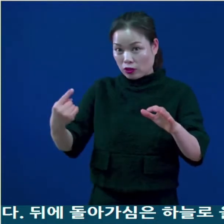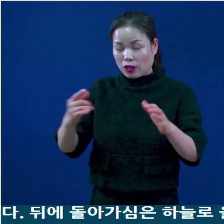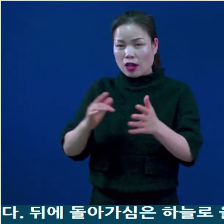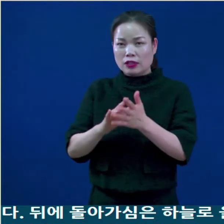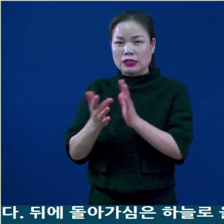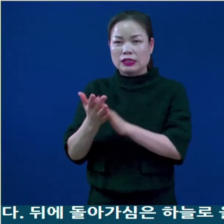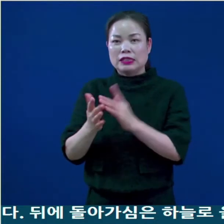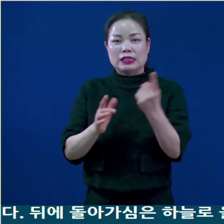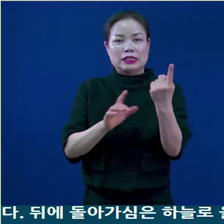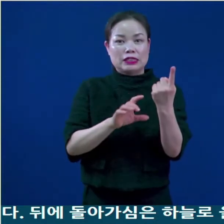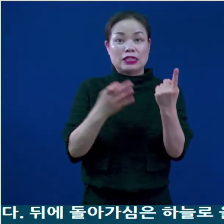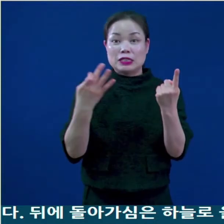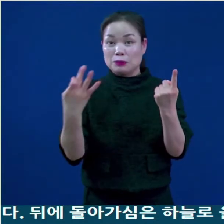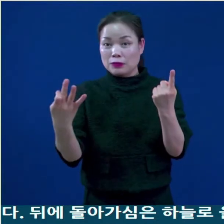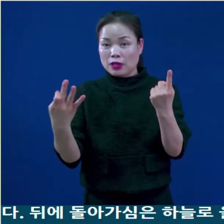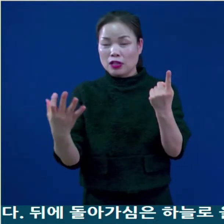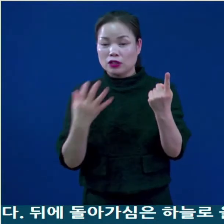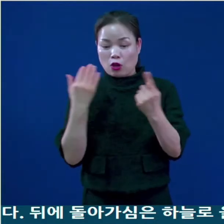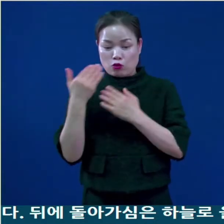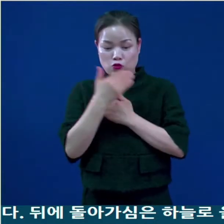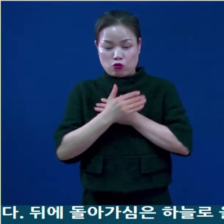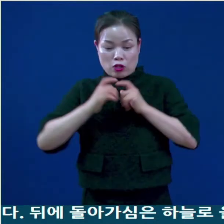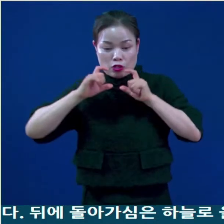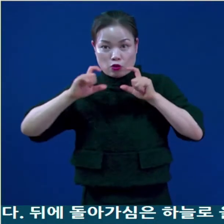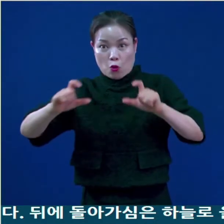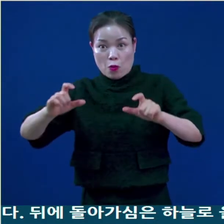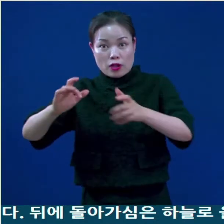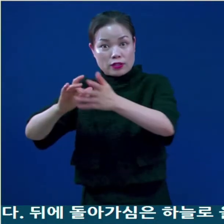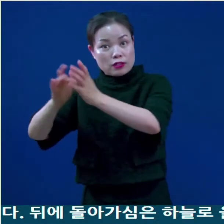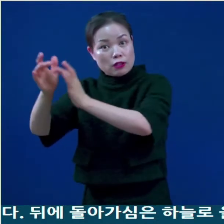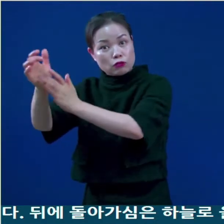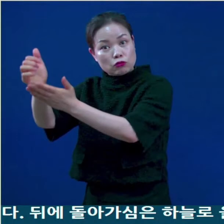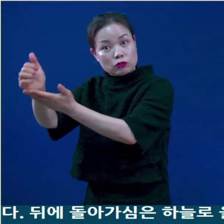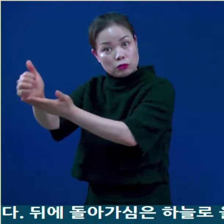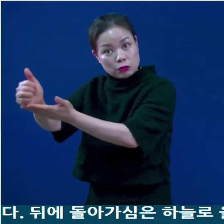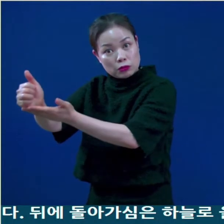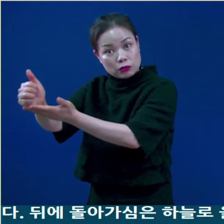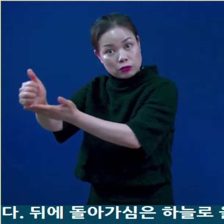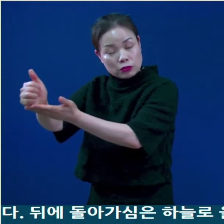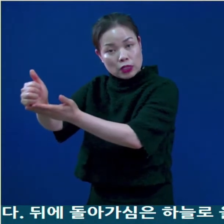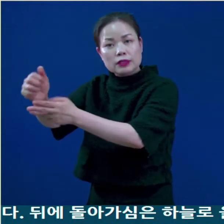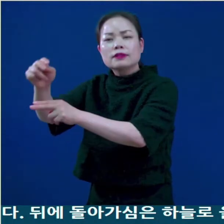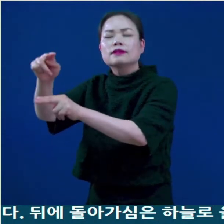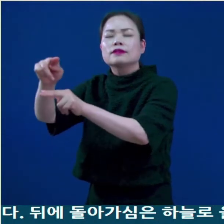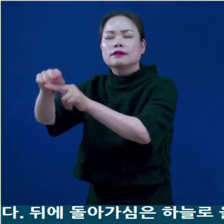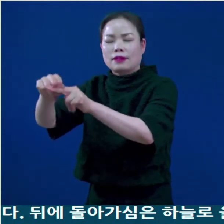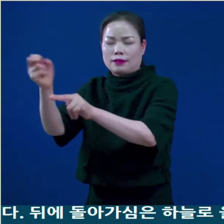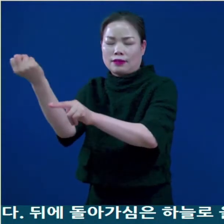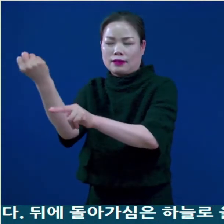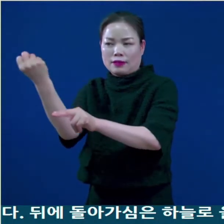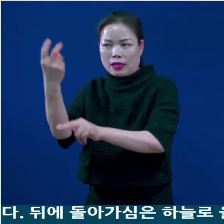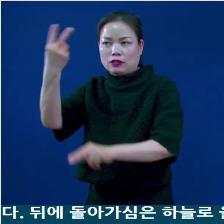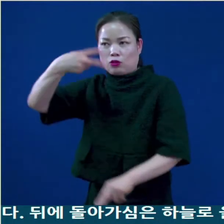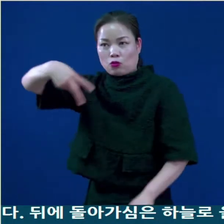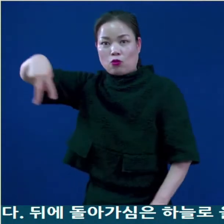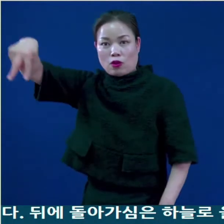14절 성육신으로 선포되었던 이 땅에 오신 예수님은 그 자리로 돌아가셨다는